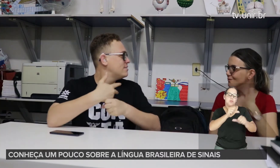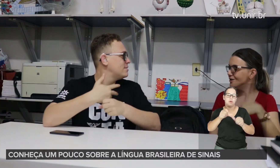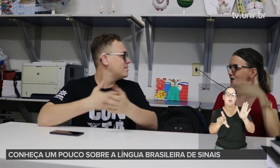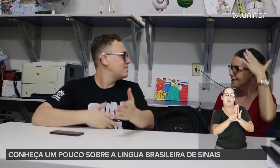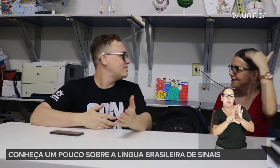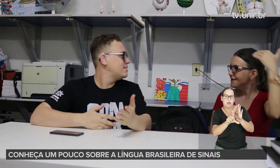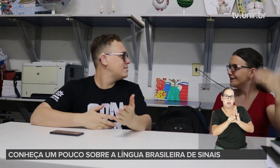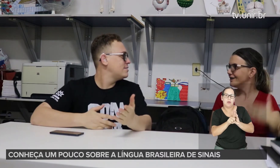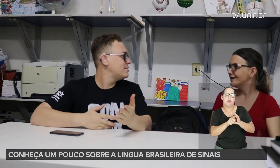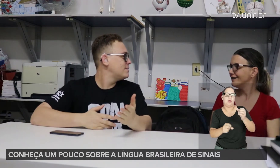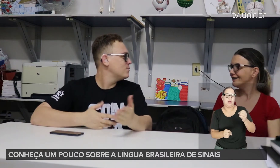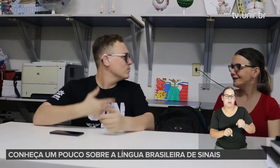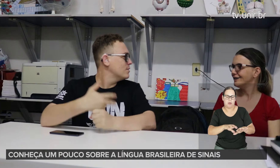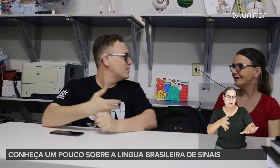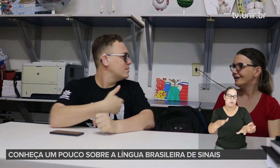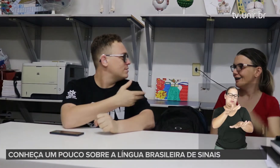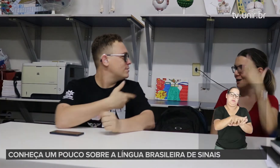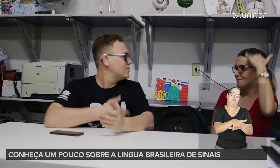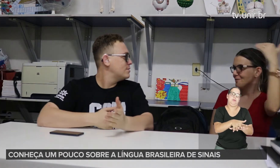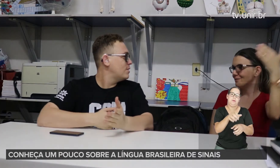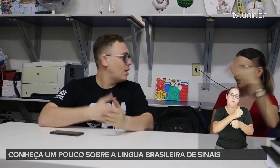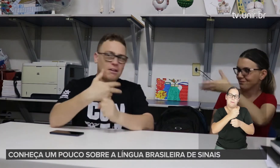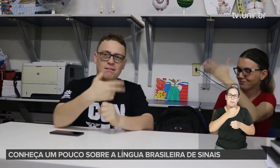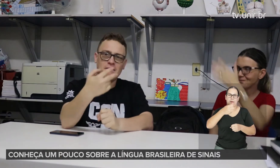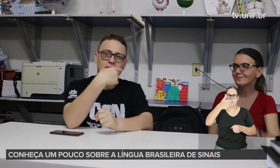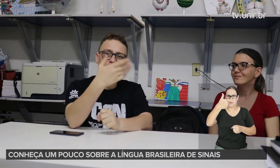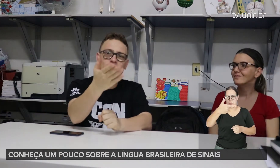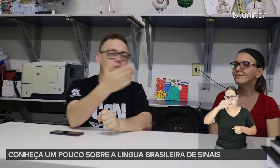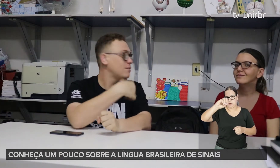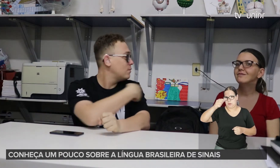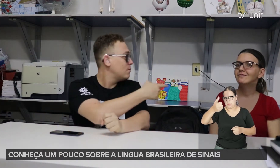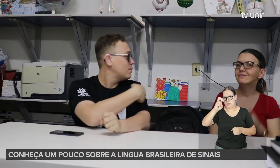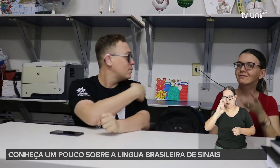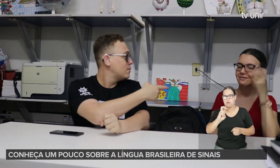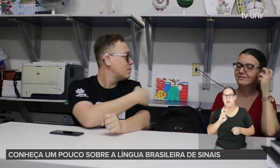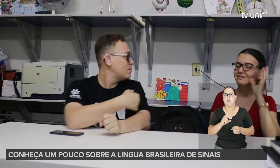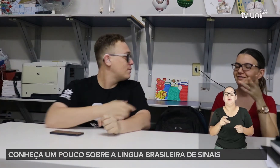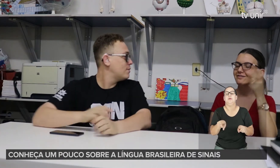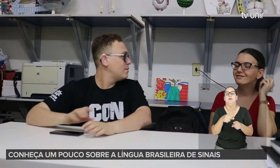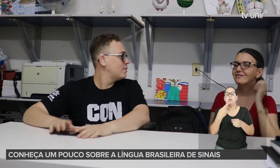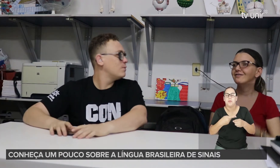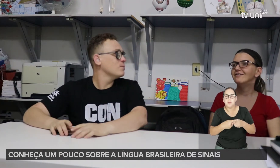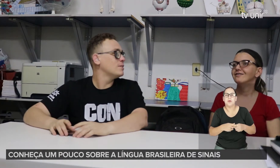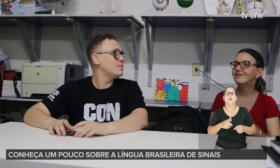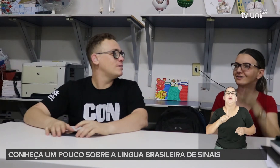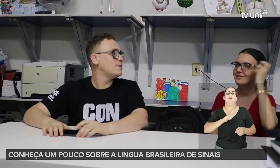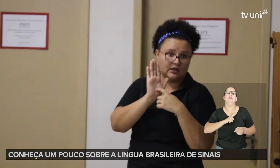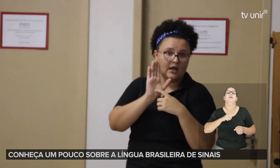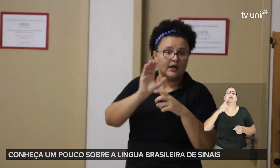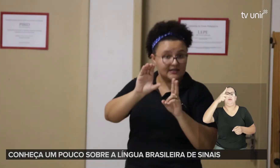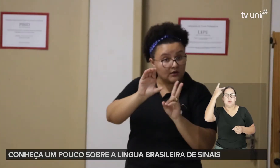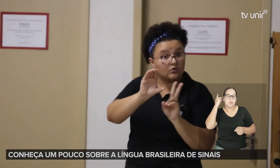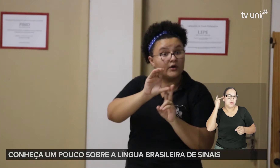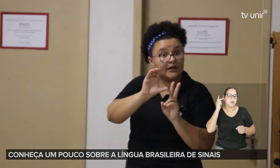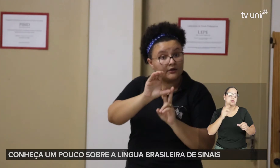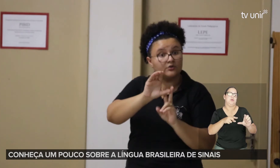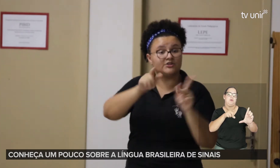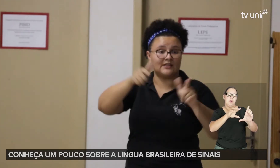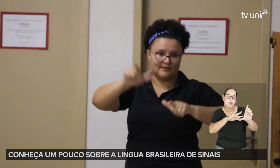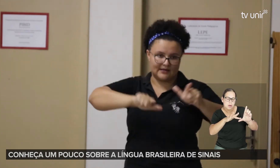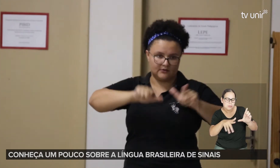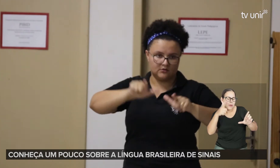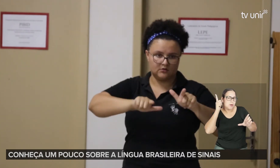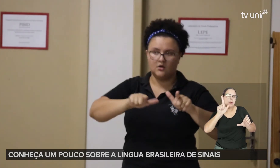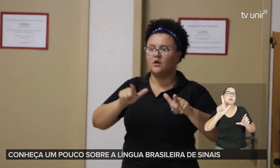ser obrigatório. Então, na Lei de Inclusão Brasileira, em 2015, não tem ou, porque nós temos pessoas com deficiência auditiva que podem ler